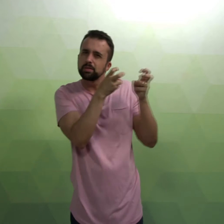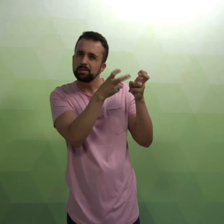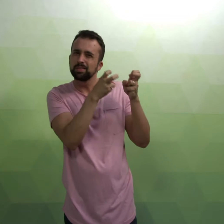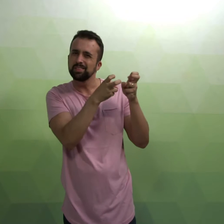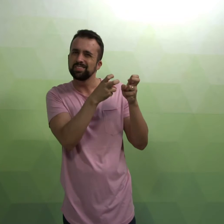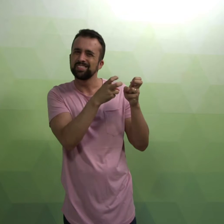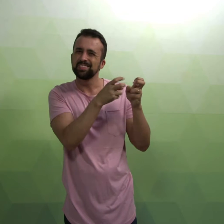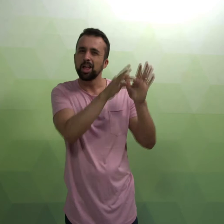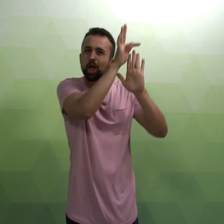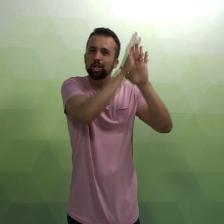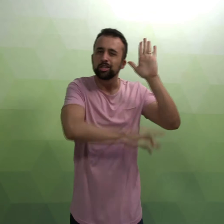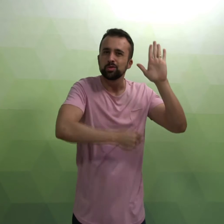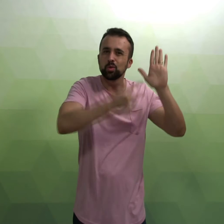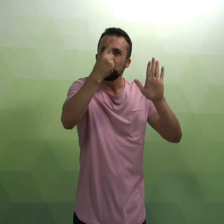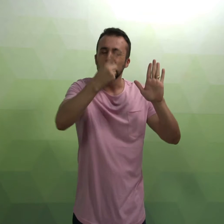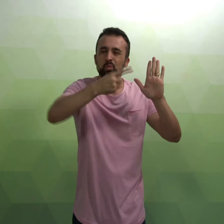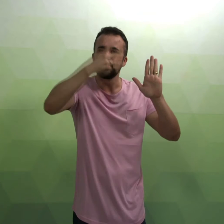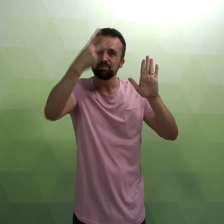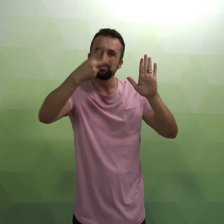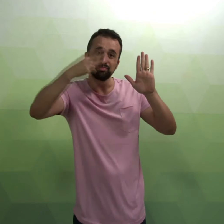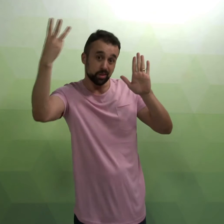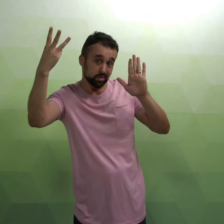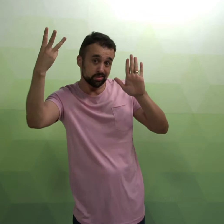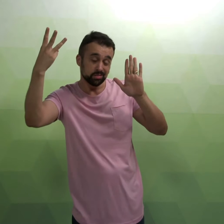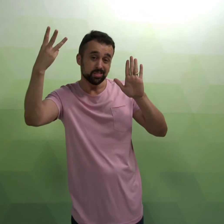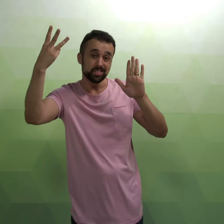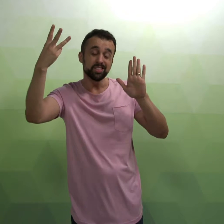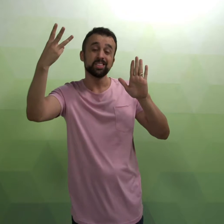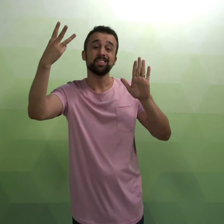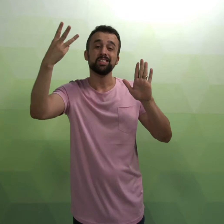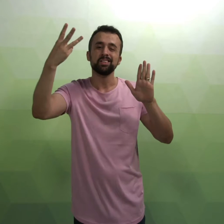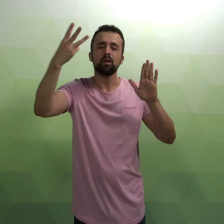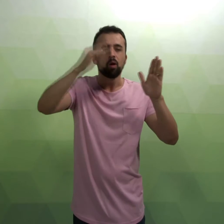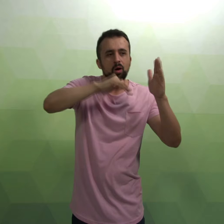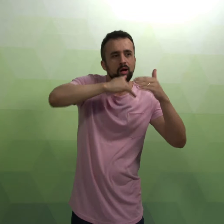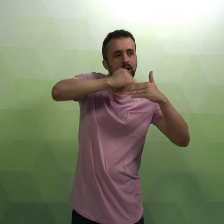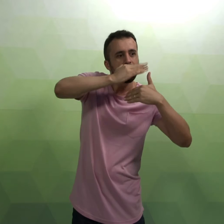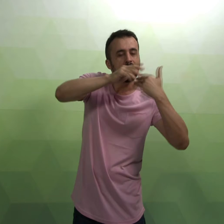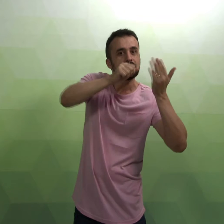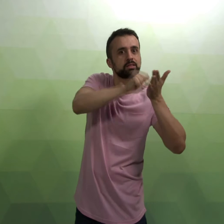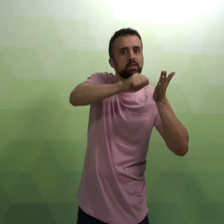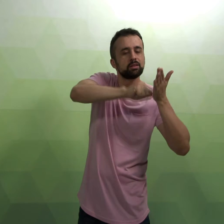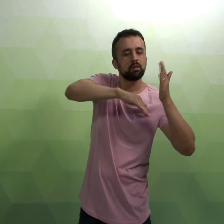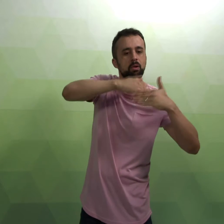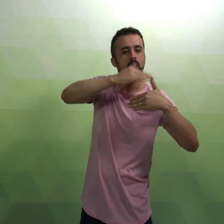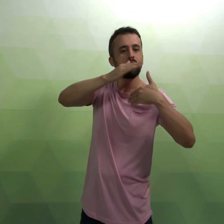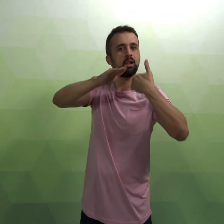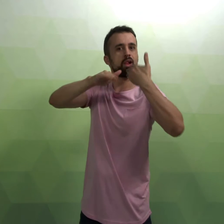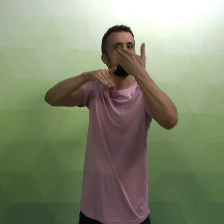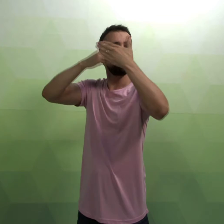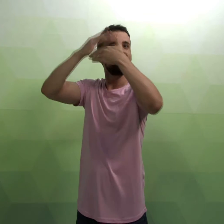Viram só? Texto 1, texto 2, texto 3, a evolução na escrita?